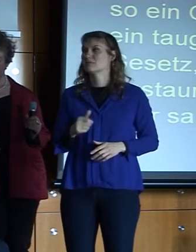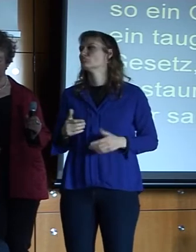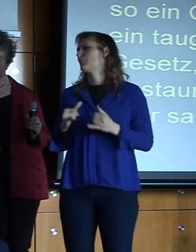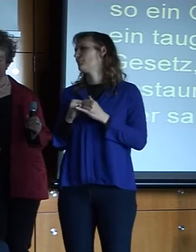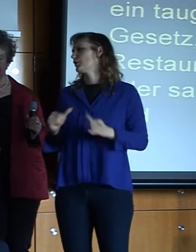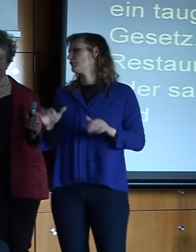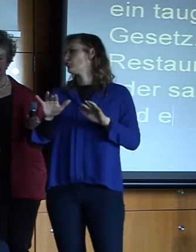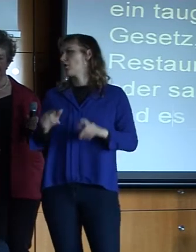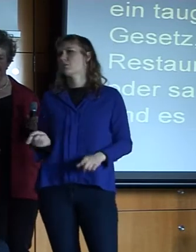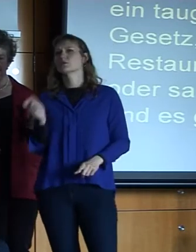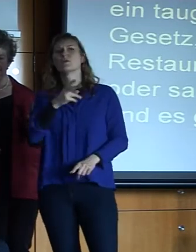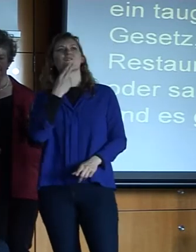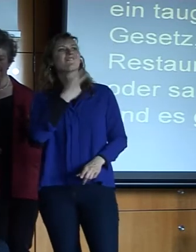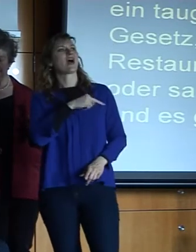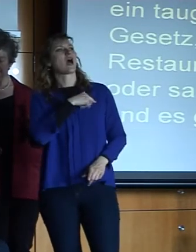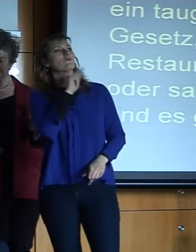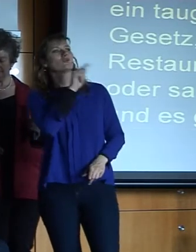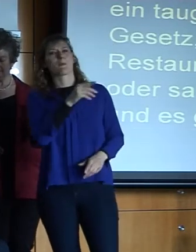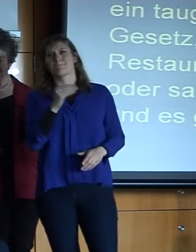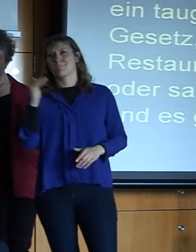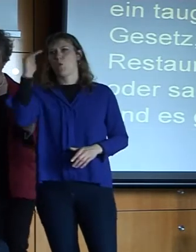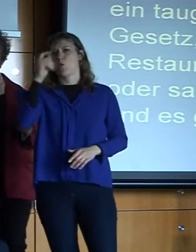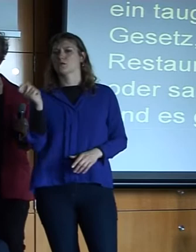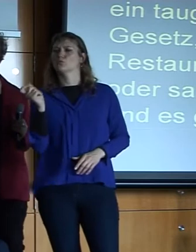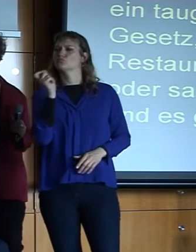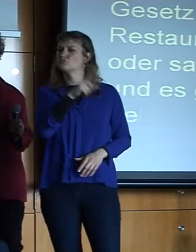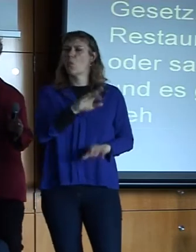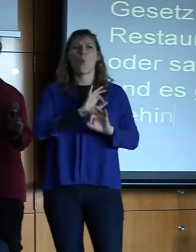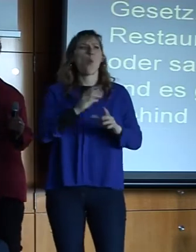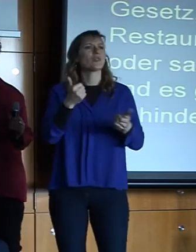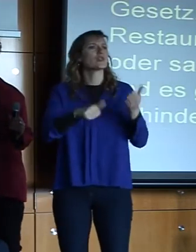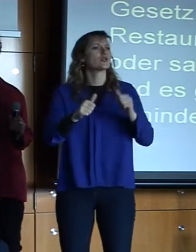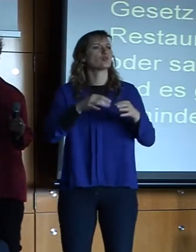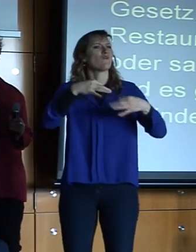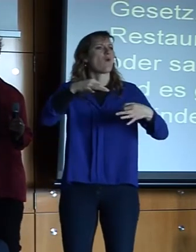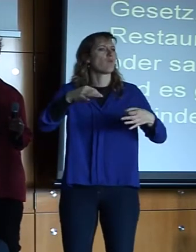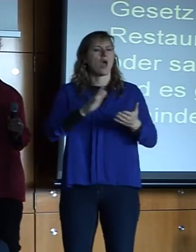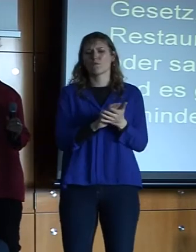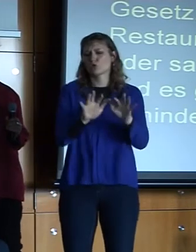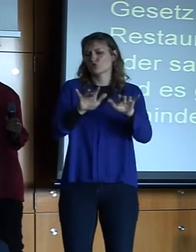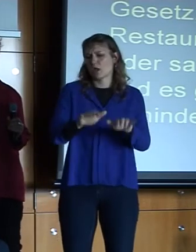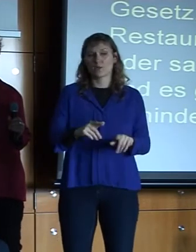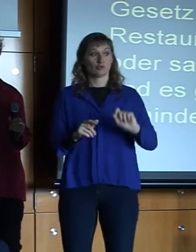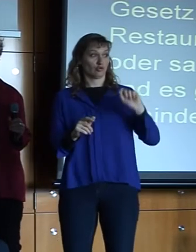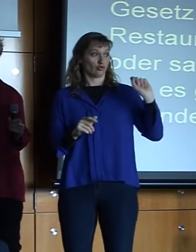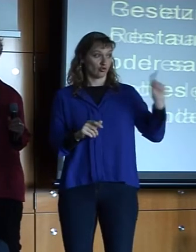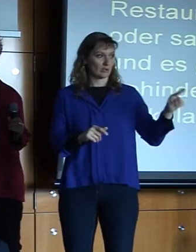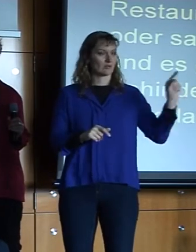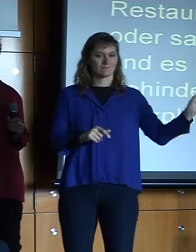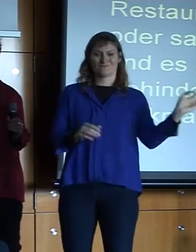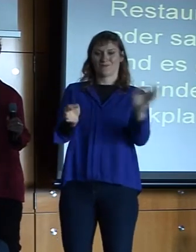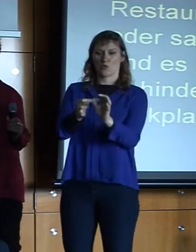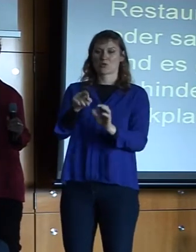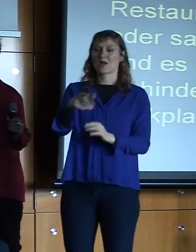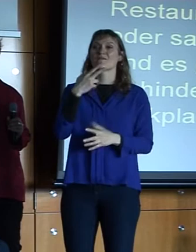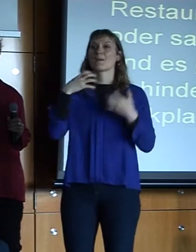einen Brief an die zuständige Behörde, zwanglos, formlos. Die Behörde wird tätig, setzt sich mit dem Besitzer in